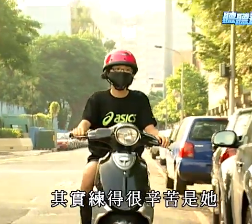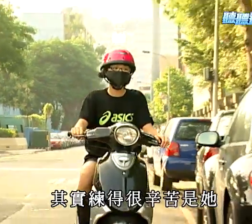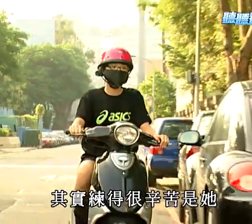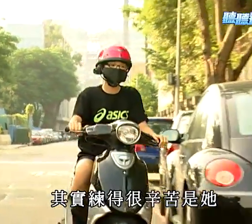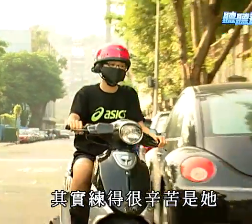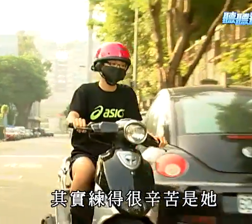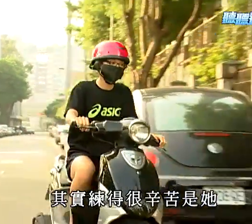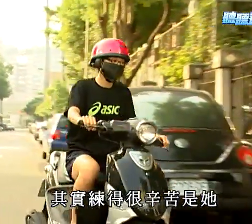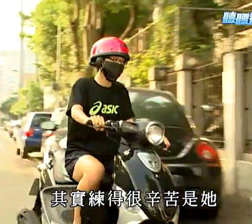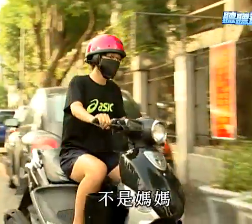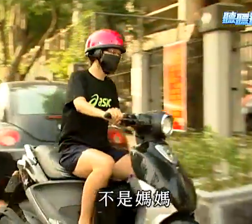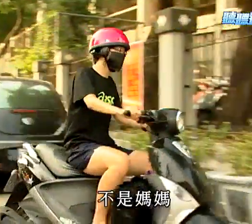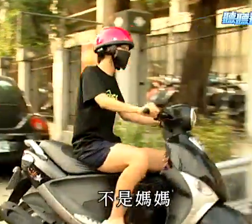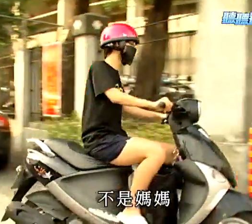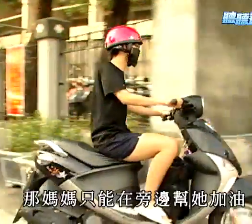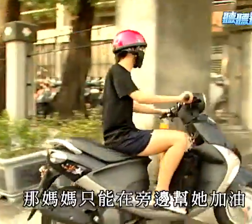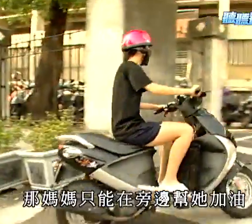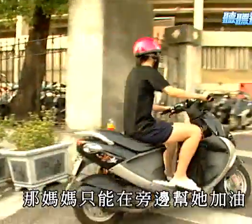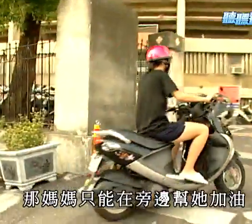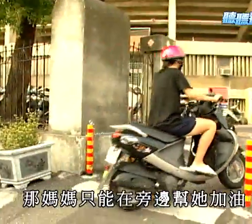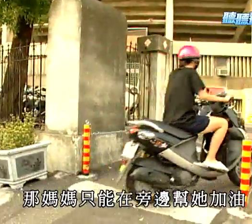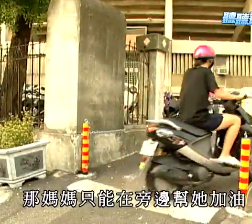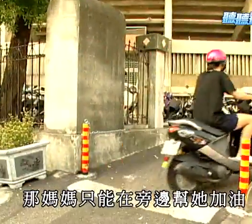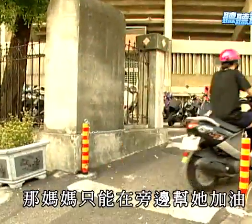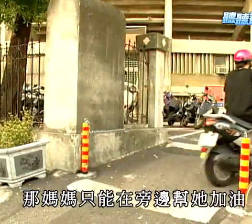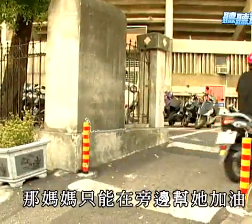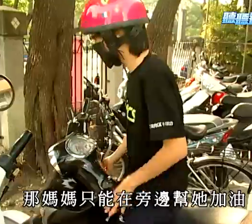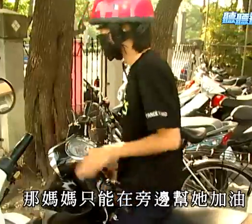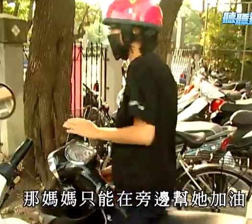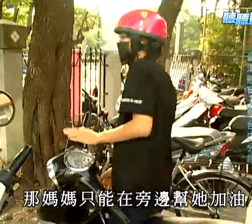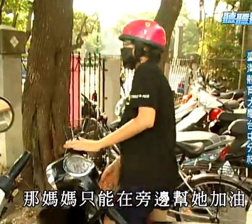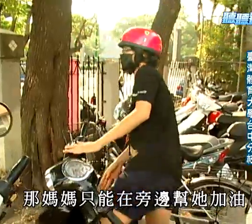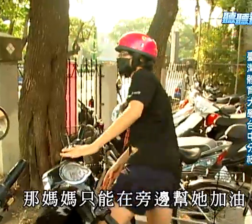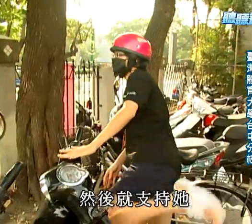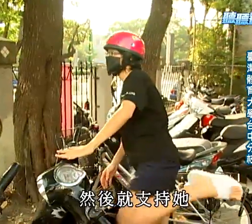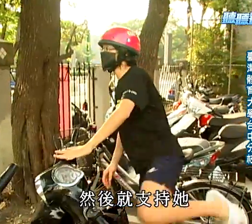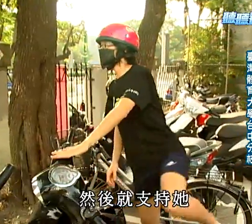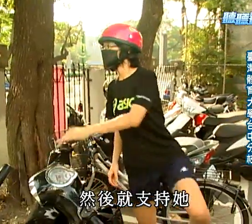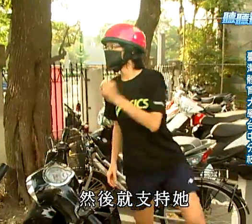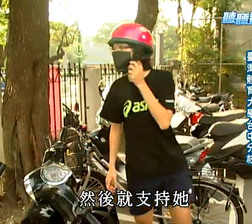是他，不是妈妈，那妈妈怎么在旁边帮他加油，然后就支持他。